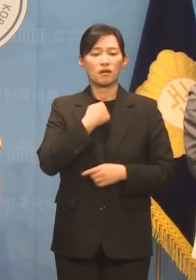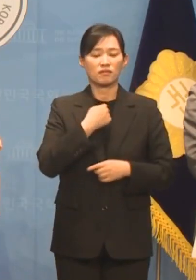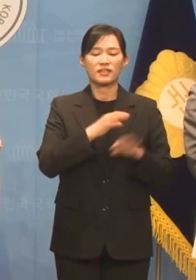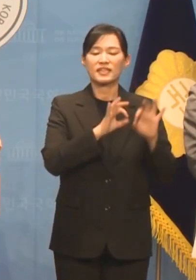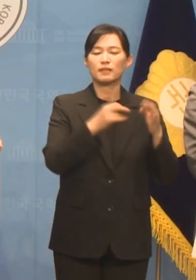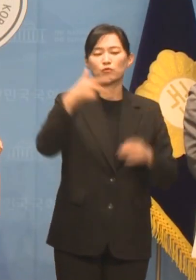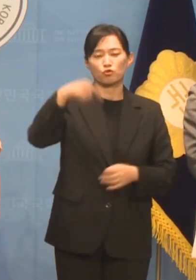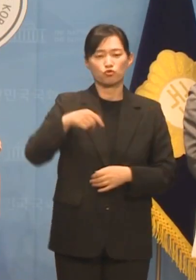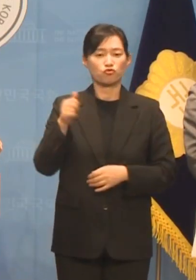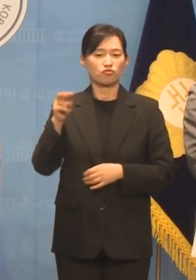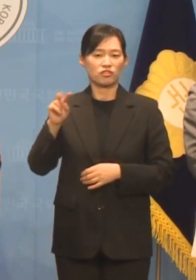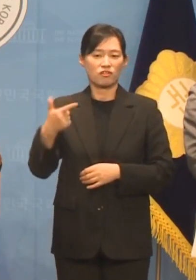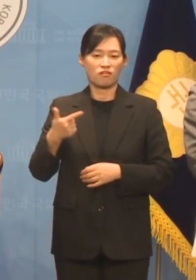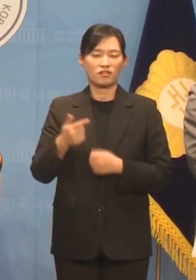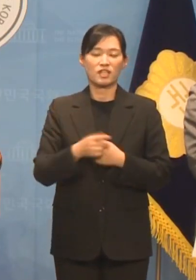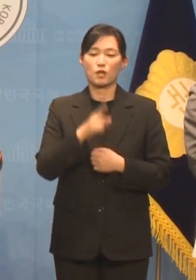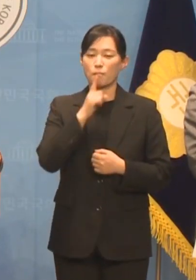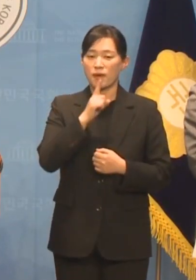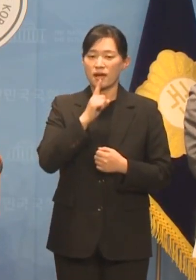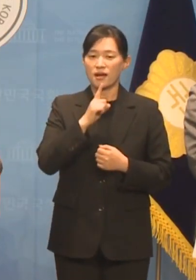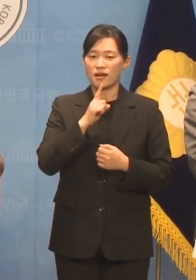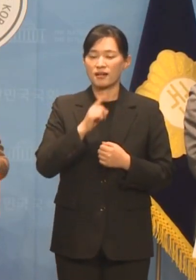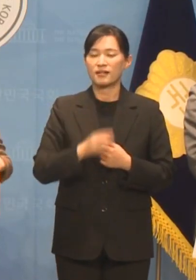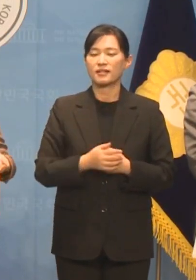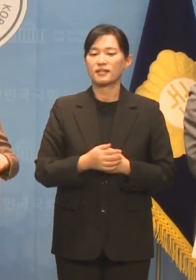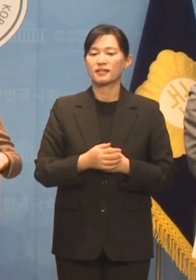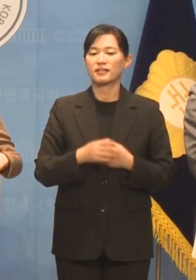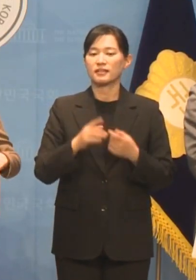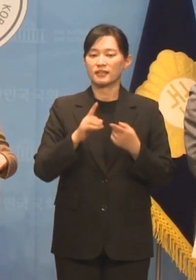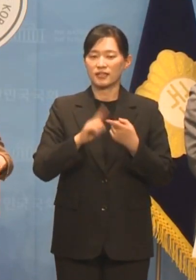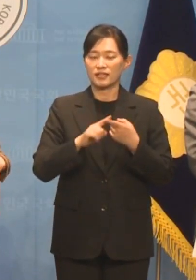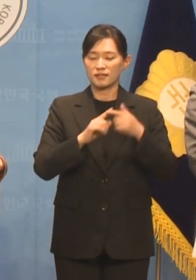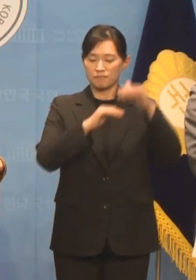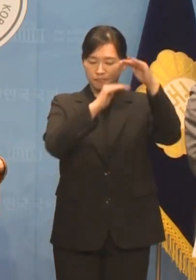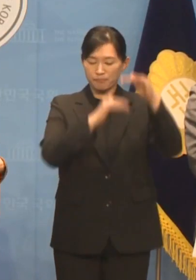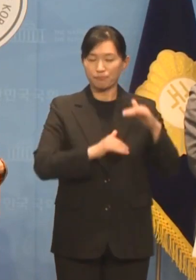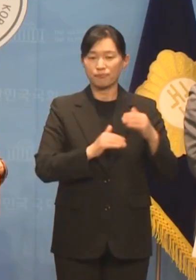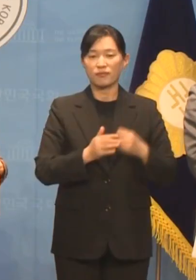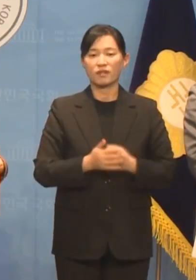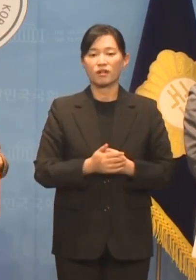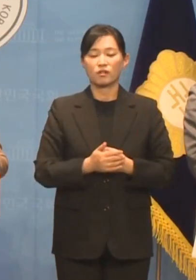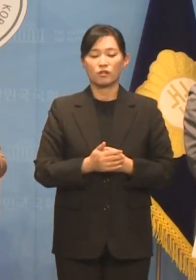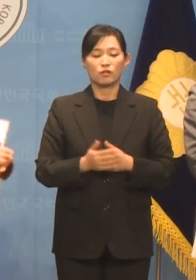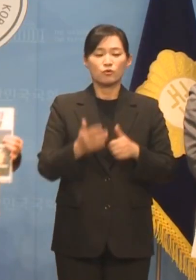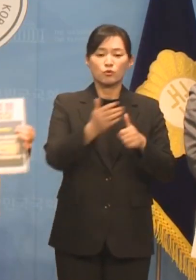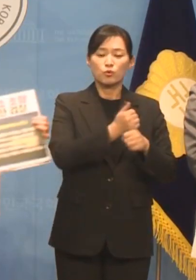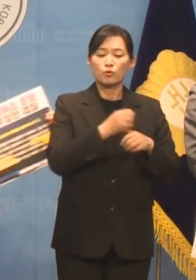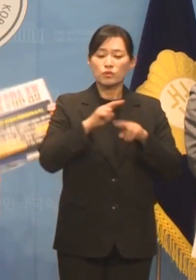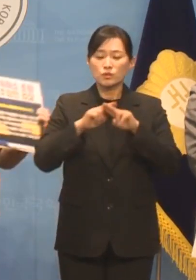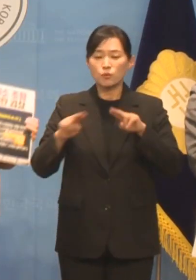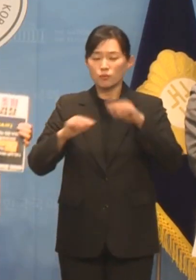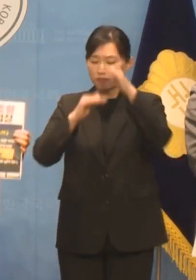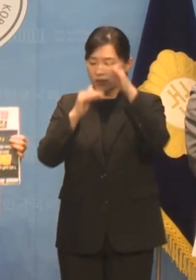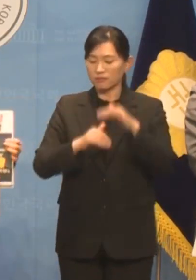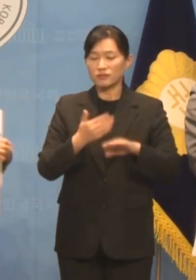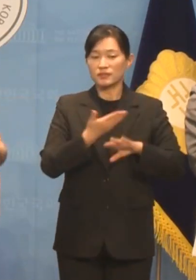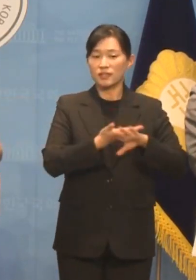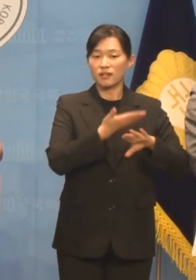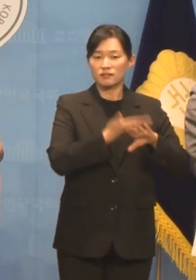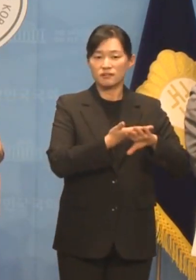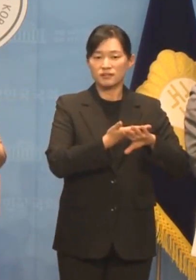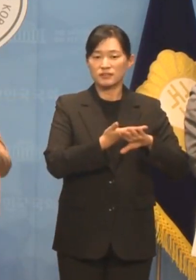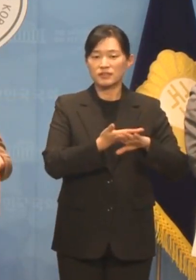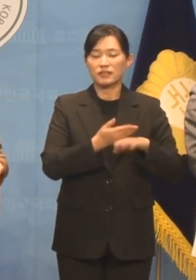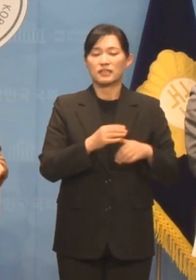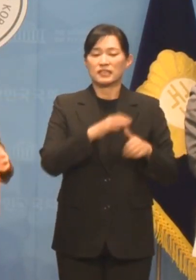김주연 법무부 차관의 발언 회의록입니다. 구속 취소 조항은 다른